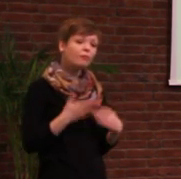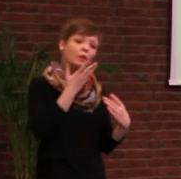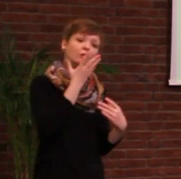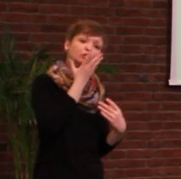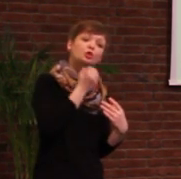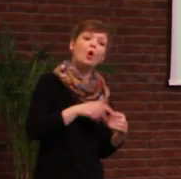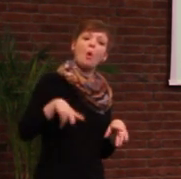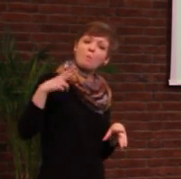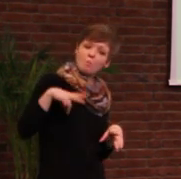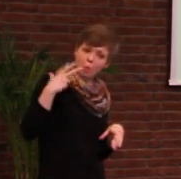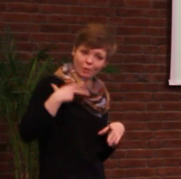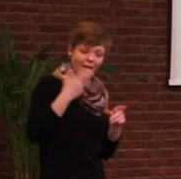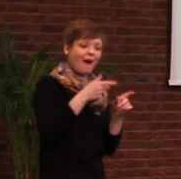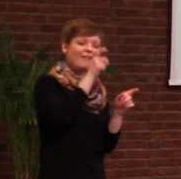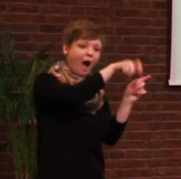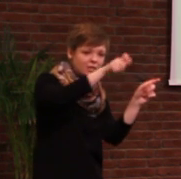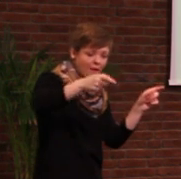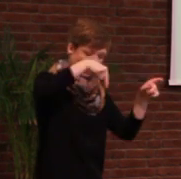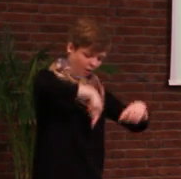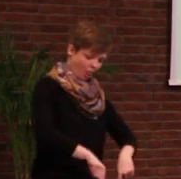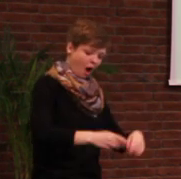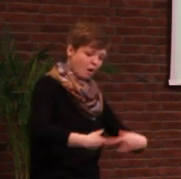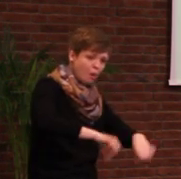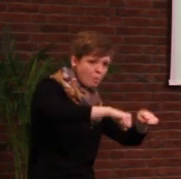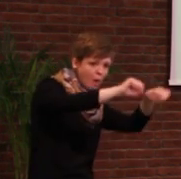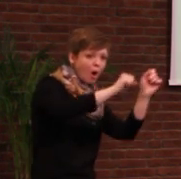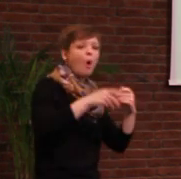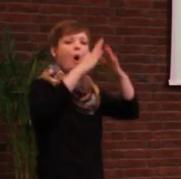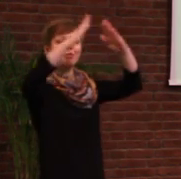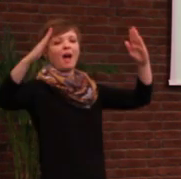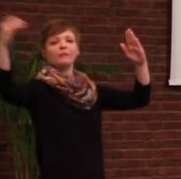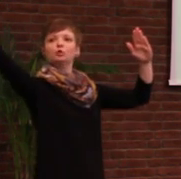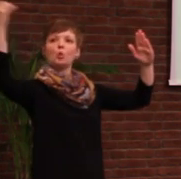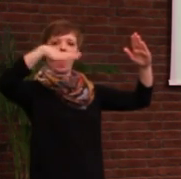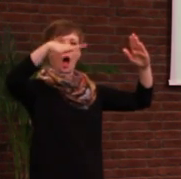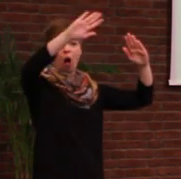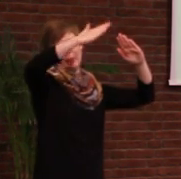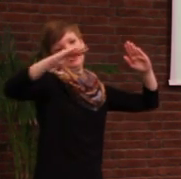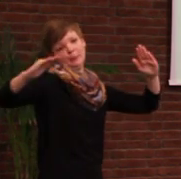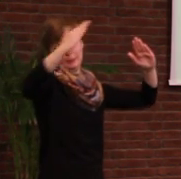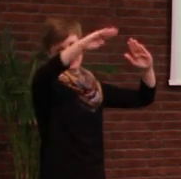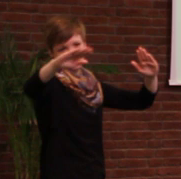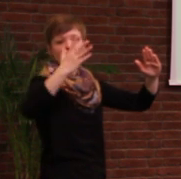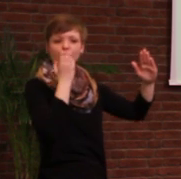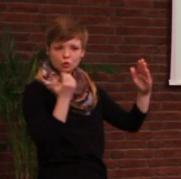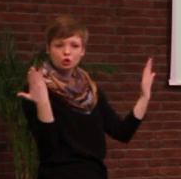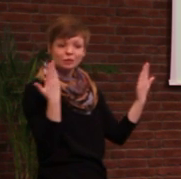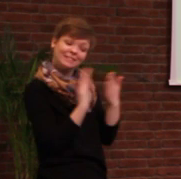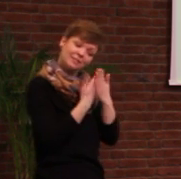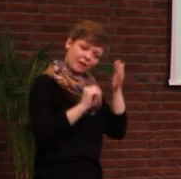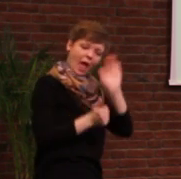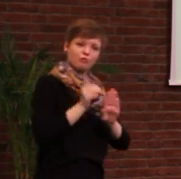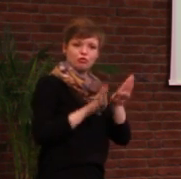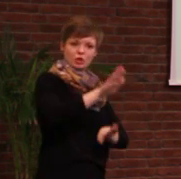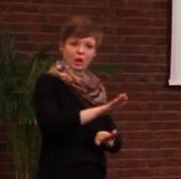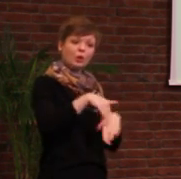Moderne Blockheizkraftwerke in den Keller zu bauen und Solaranlagen auf die Dächer. Und das ist erst der Anfang. Ein solches Klimastadtwerk kann nach und nach